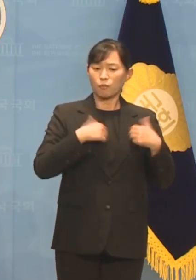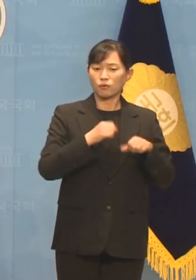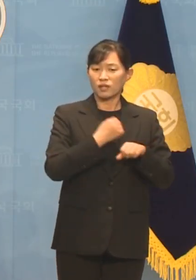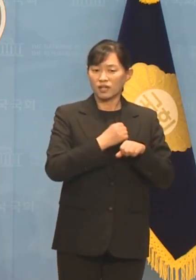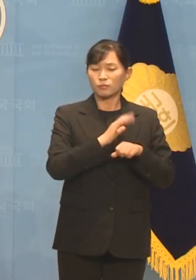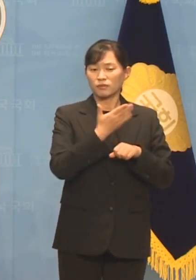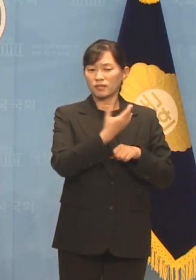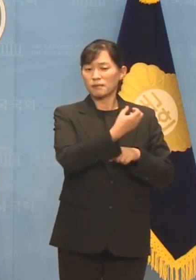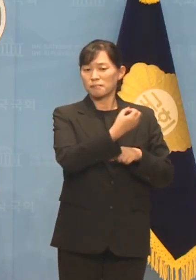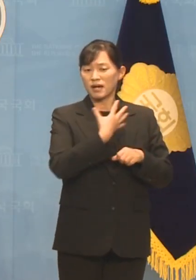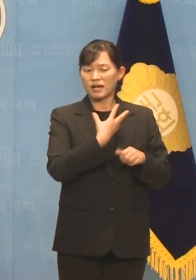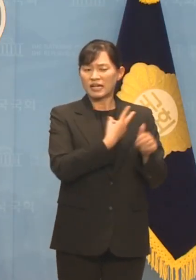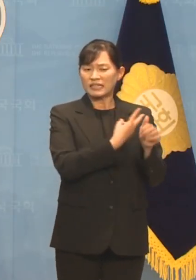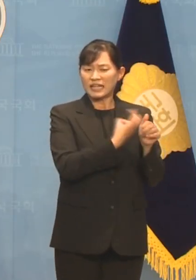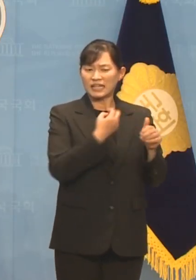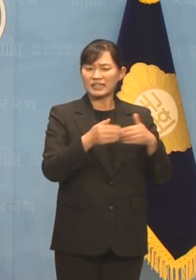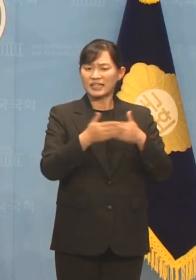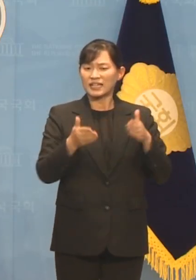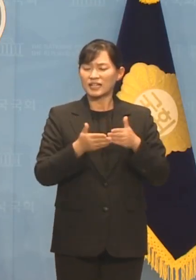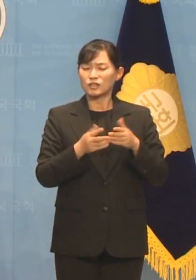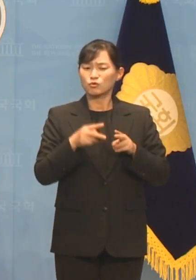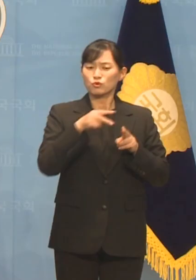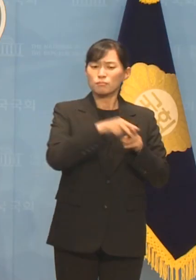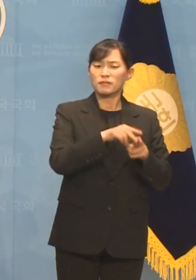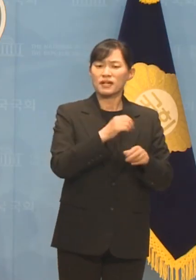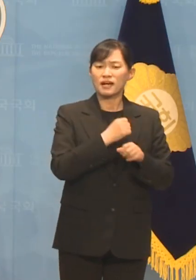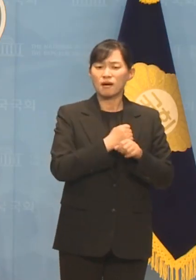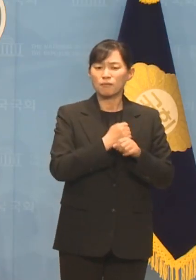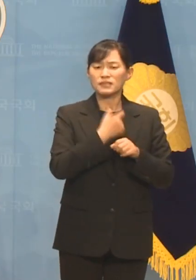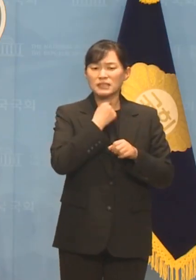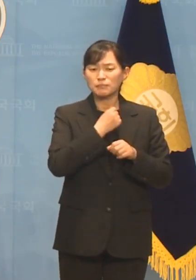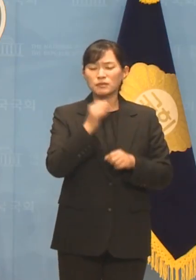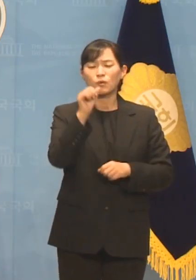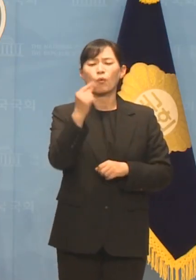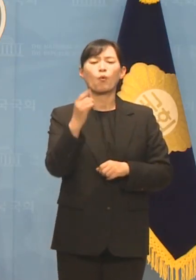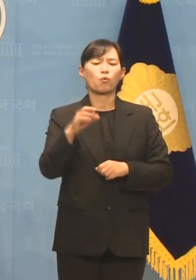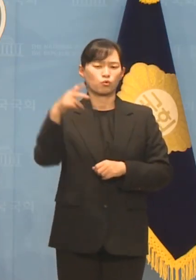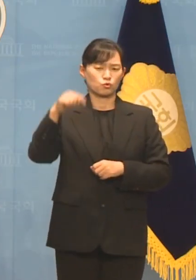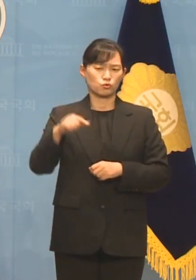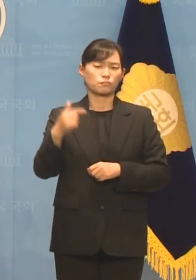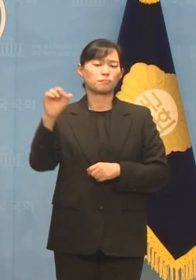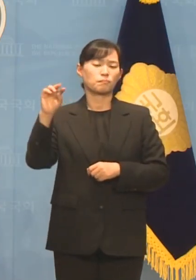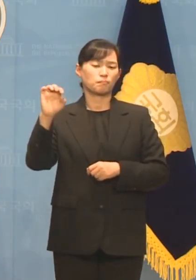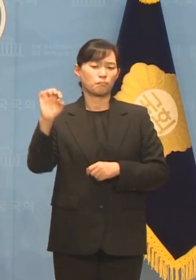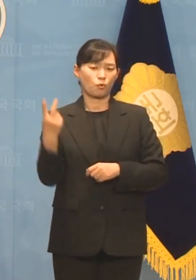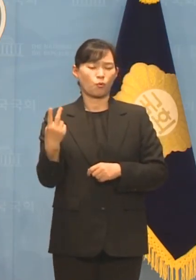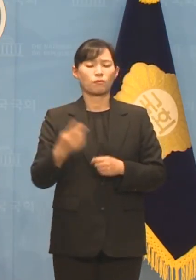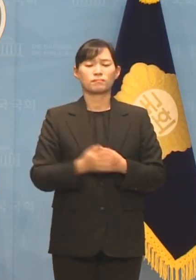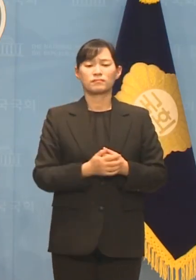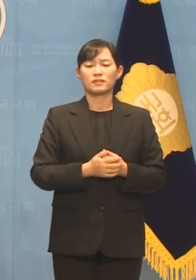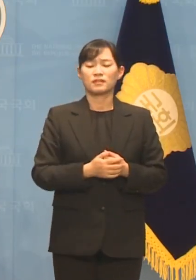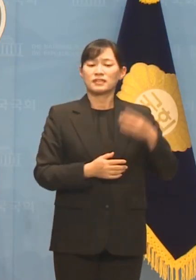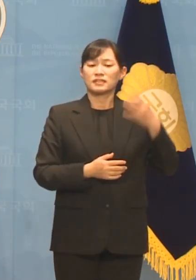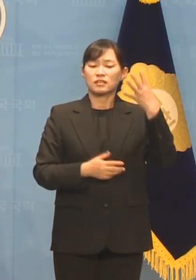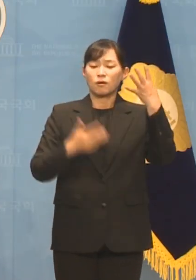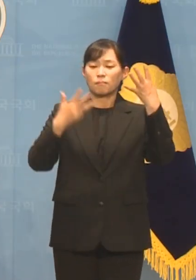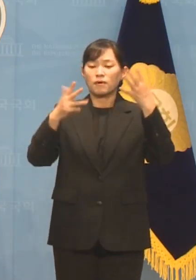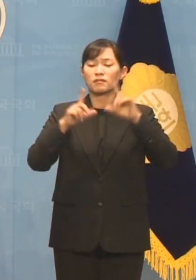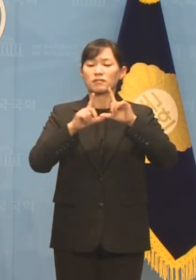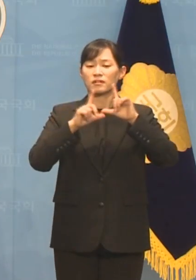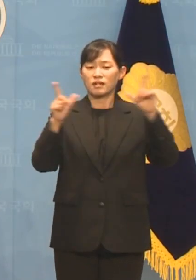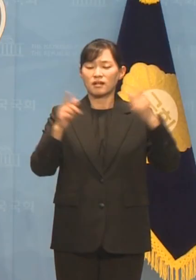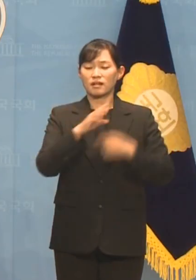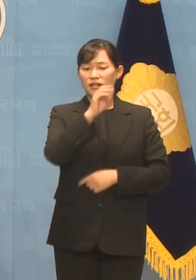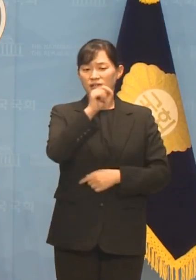주장한 탄핵당한 정당에서 출마하려고 하는 홍준표 대구시장입니다. 홍준표 대구시장은 4월 8일